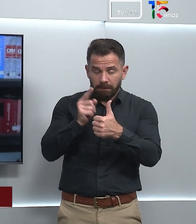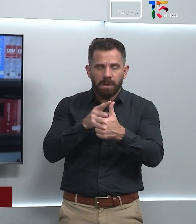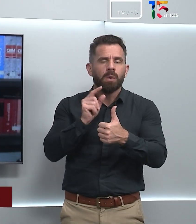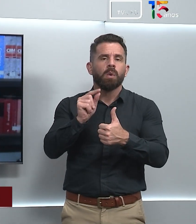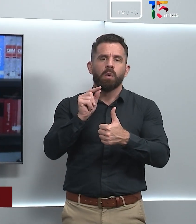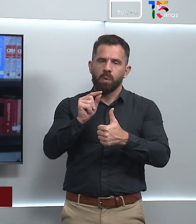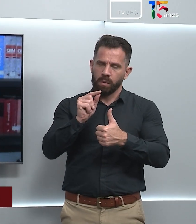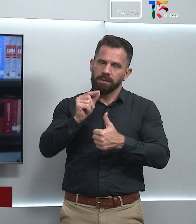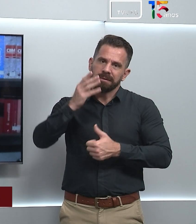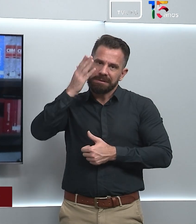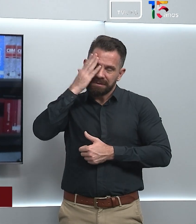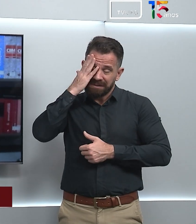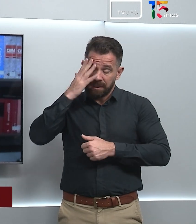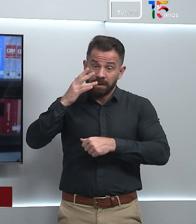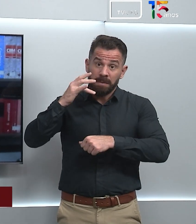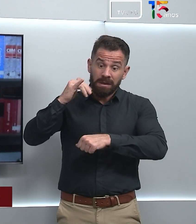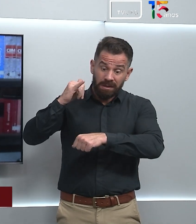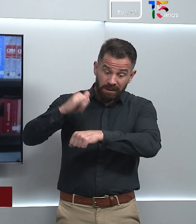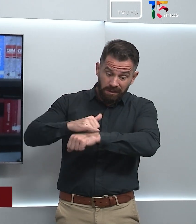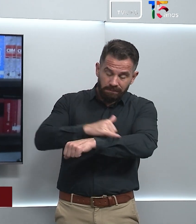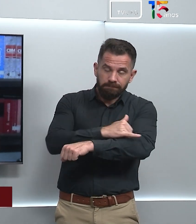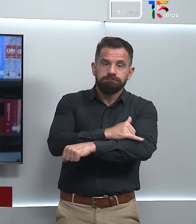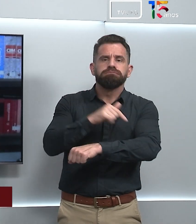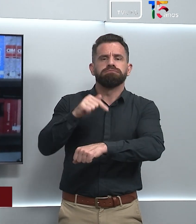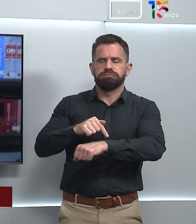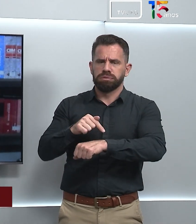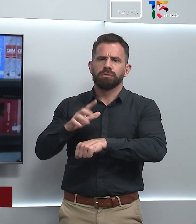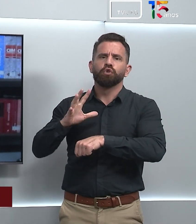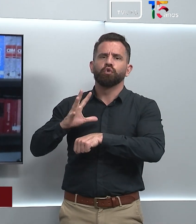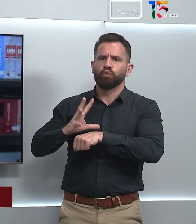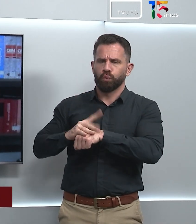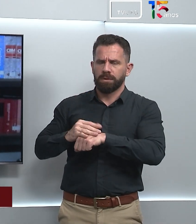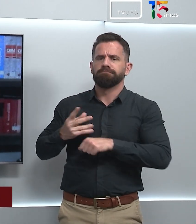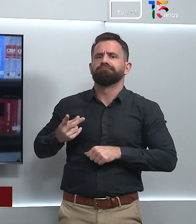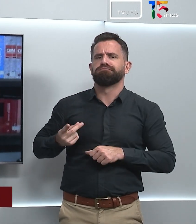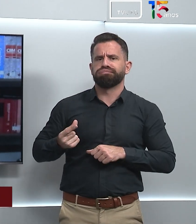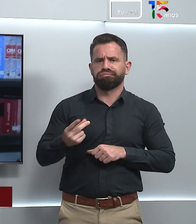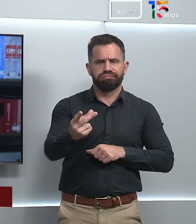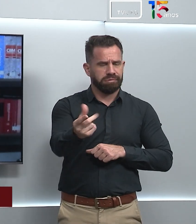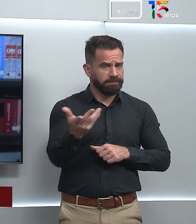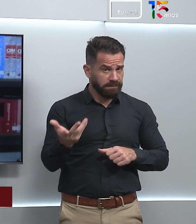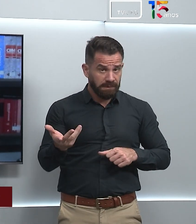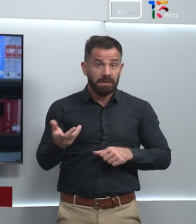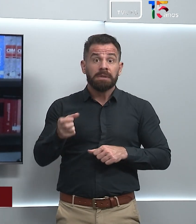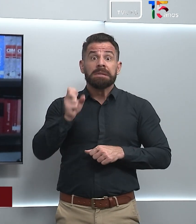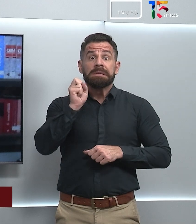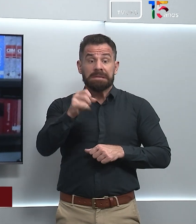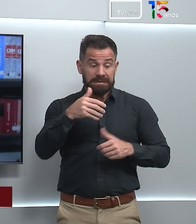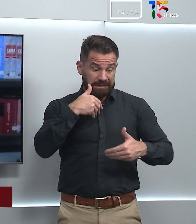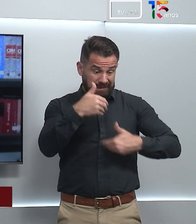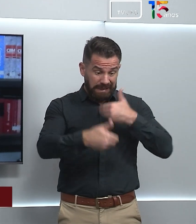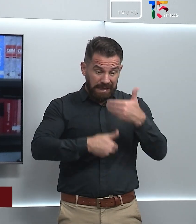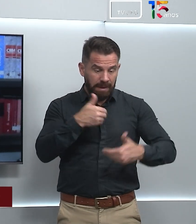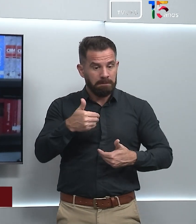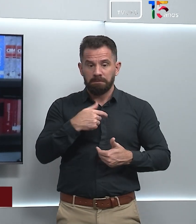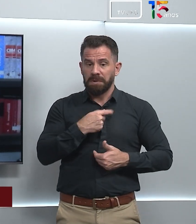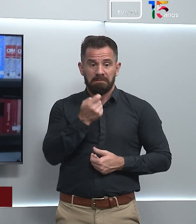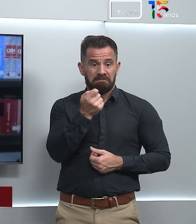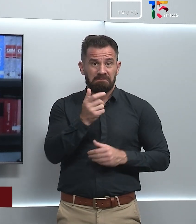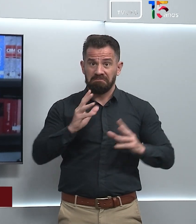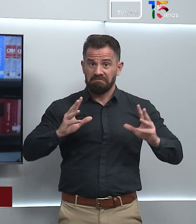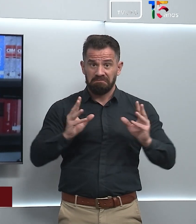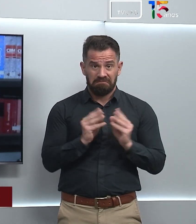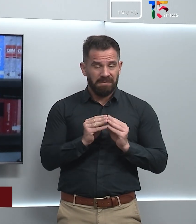uma doença crônica. Doença crônica requer tratamento crônico. Se o tratamento para,